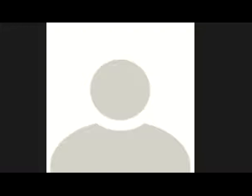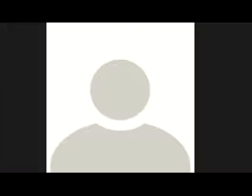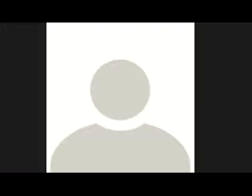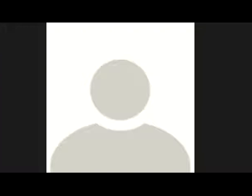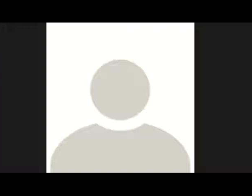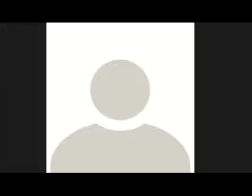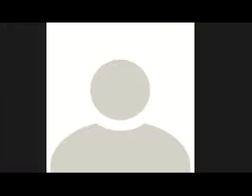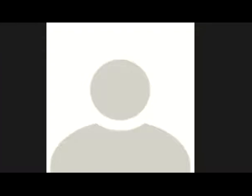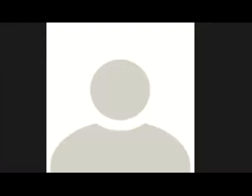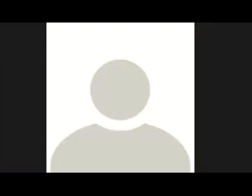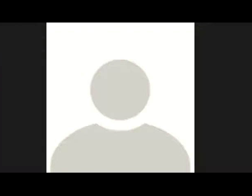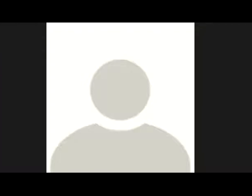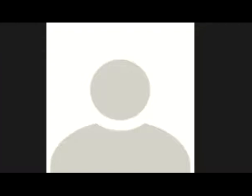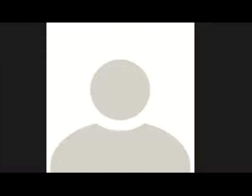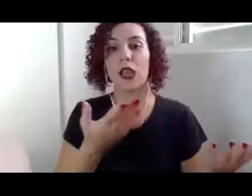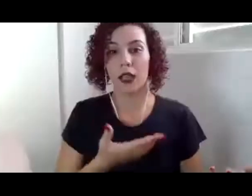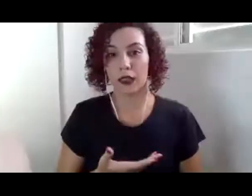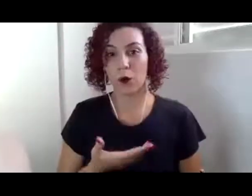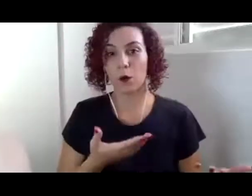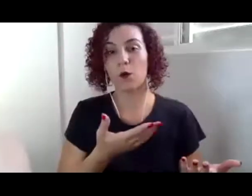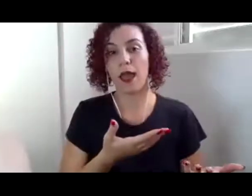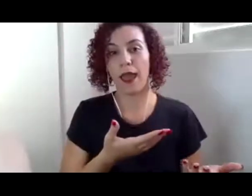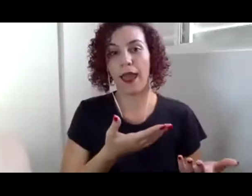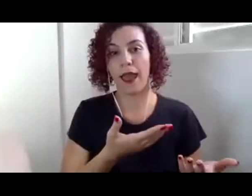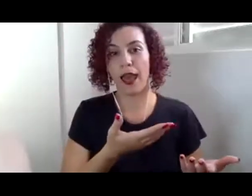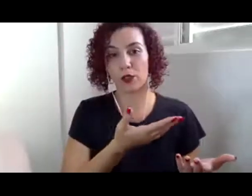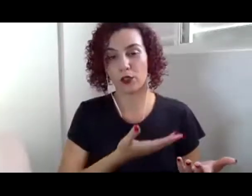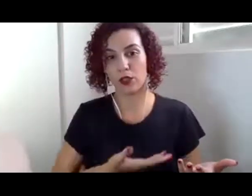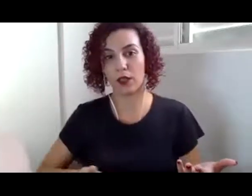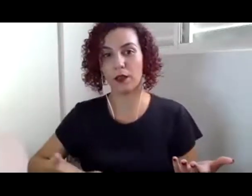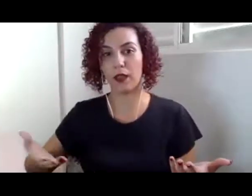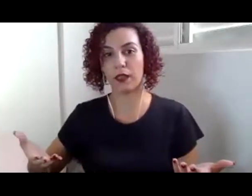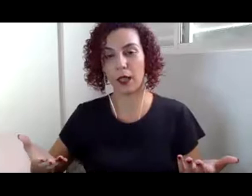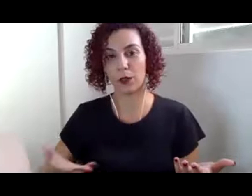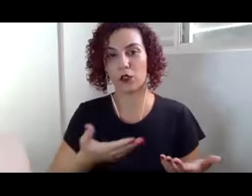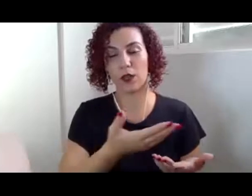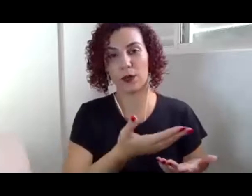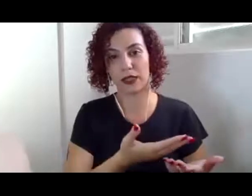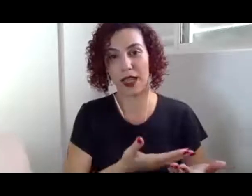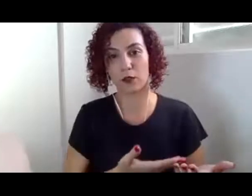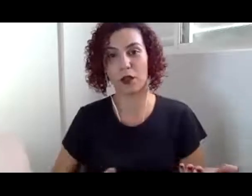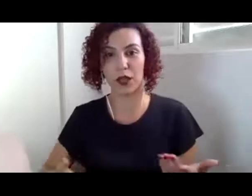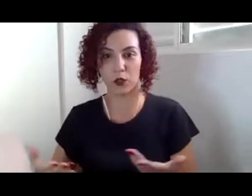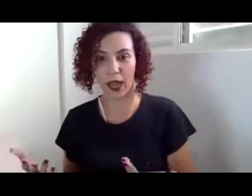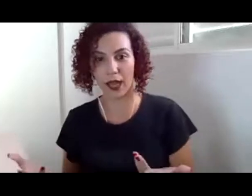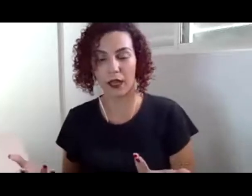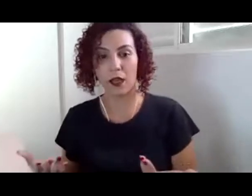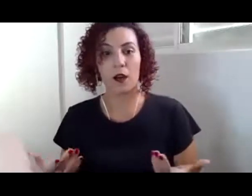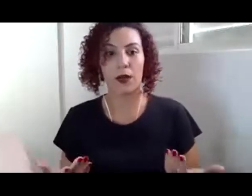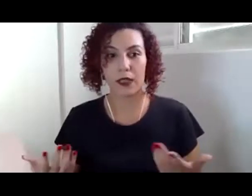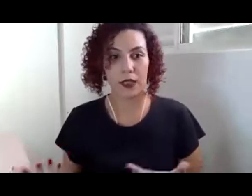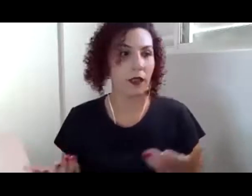também está falando, né, ele está falando com as mãos. Então a gente intérprete de Libras, nesse caso, vai